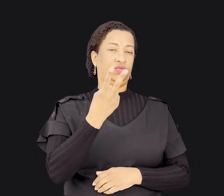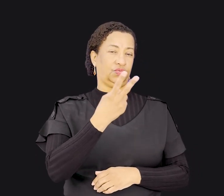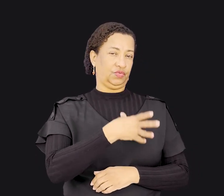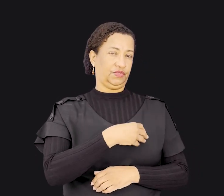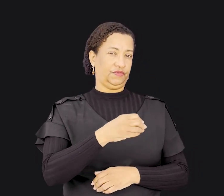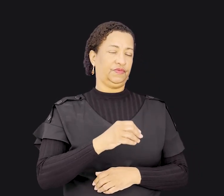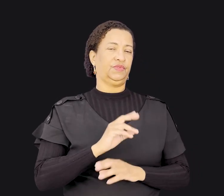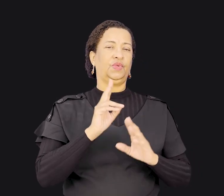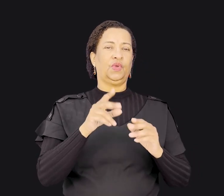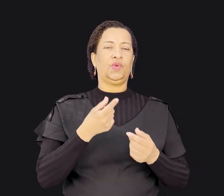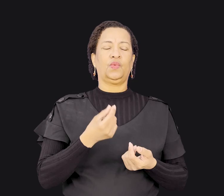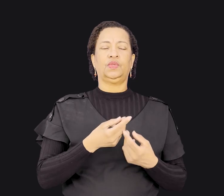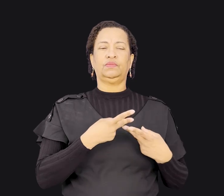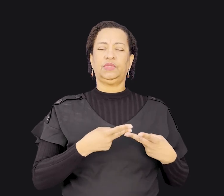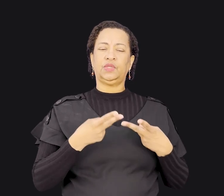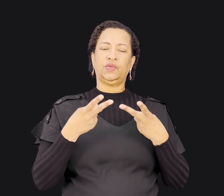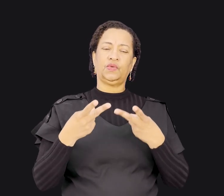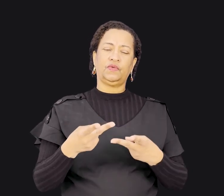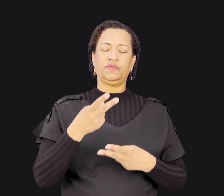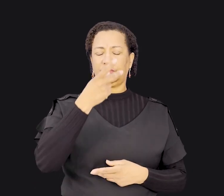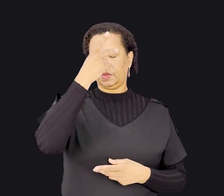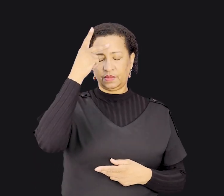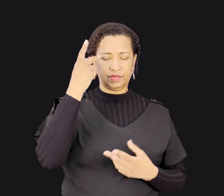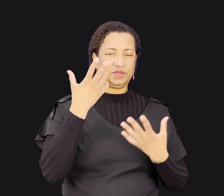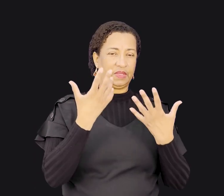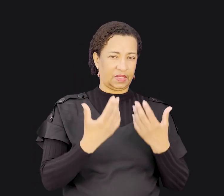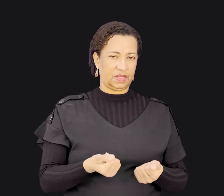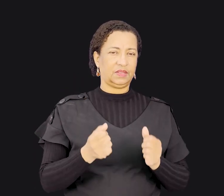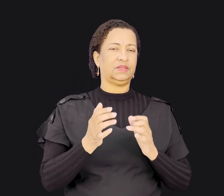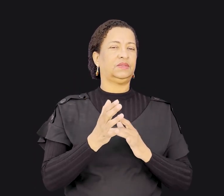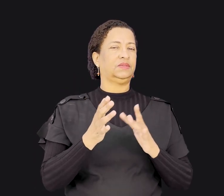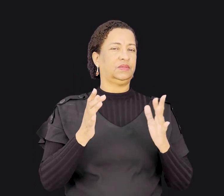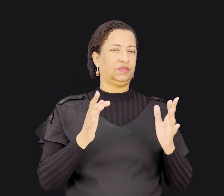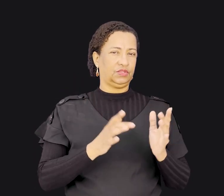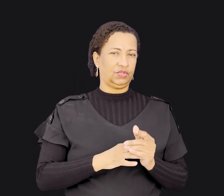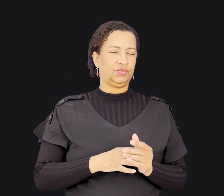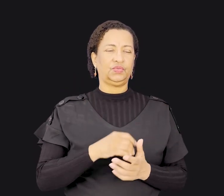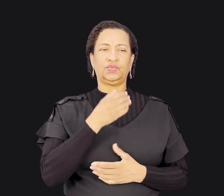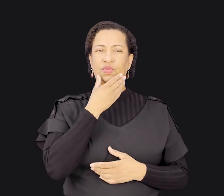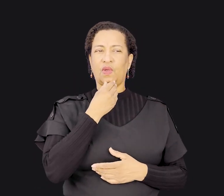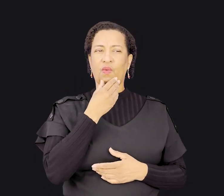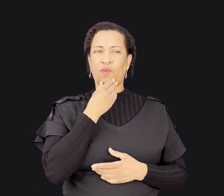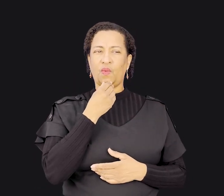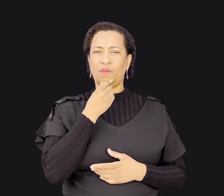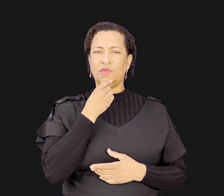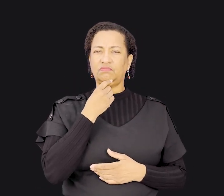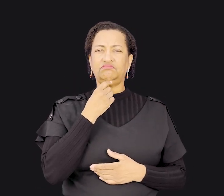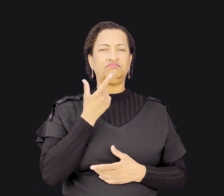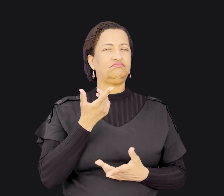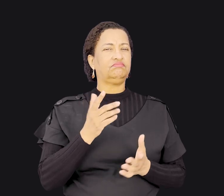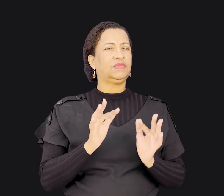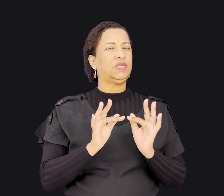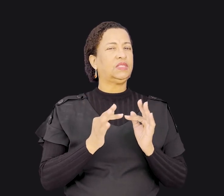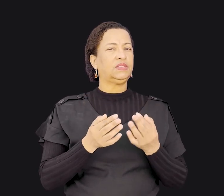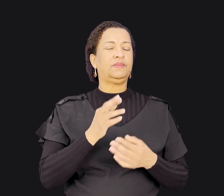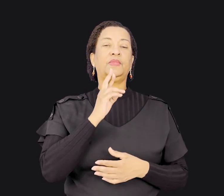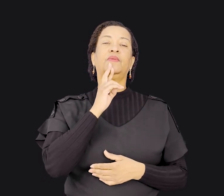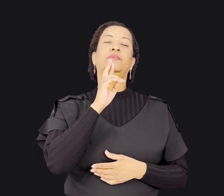filhos. Quando o pastor fez o convite para quem quisesse aceitar a Jesus, aquele homem simplesmente respondeu